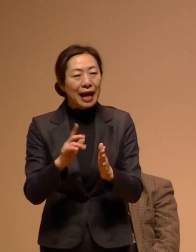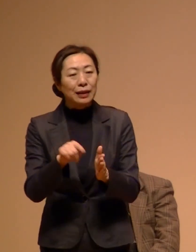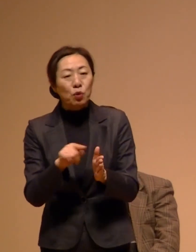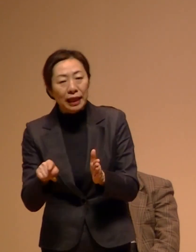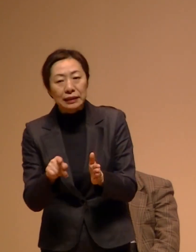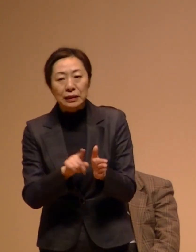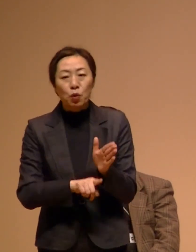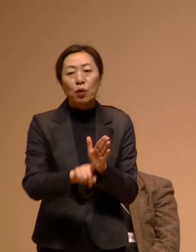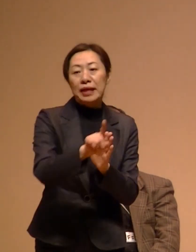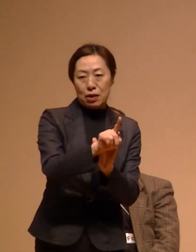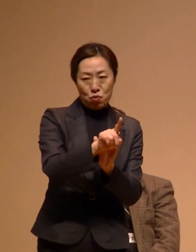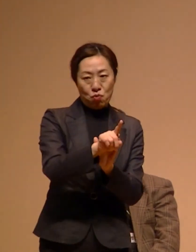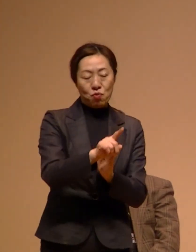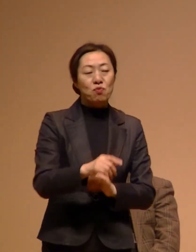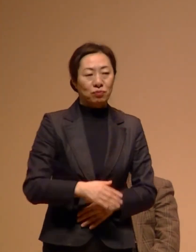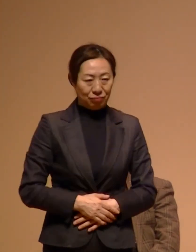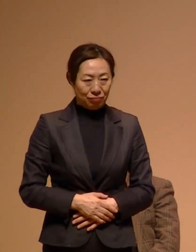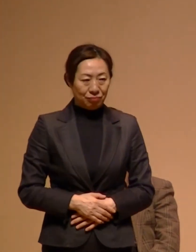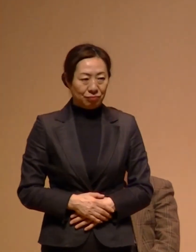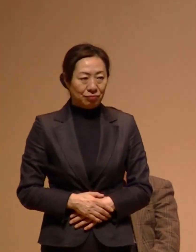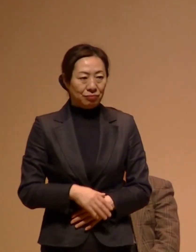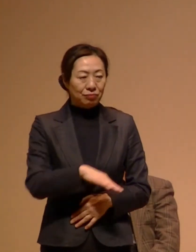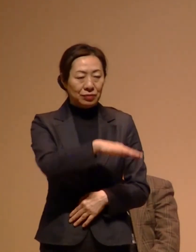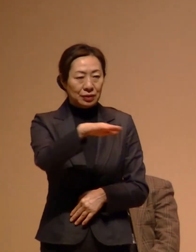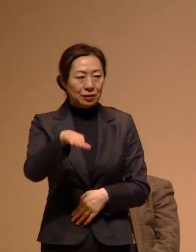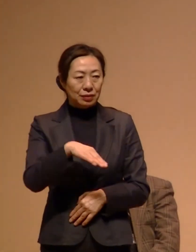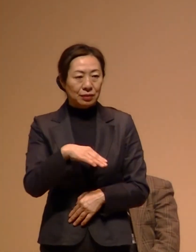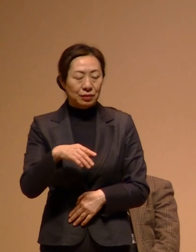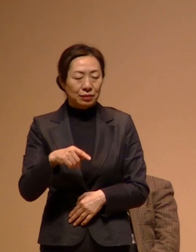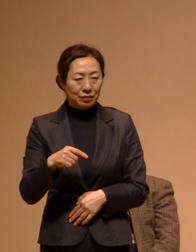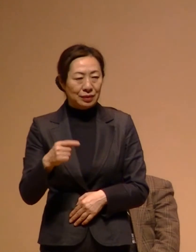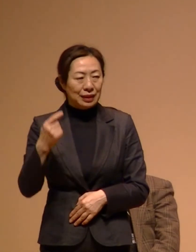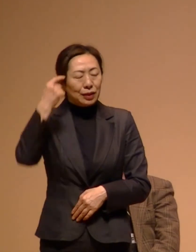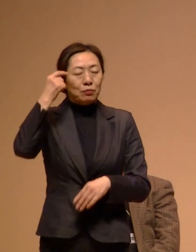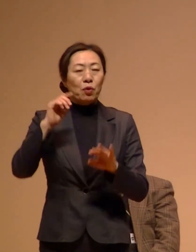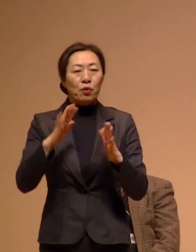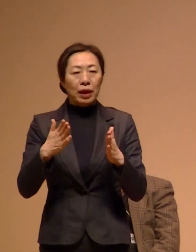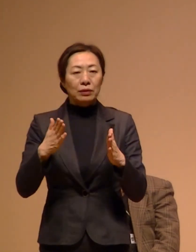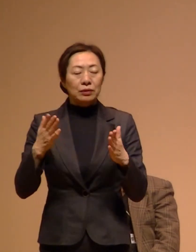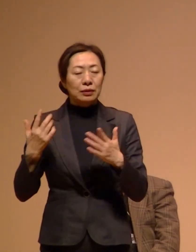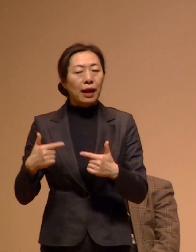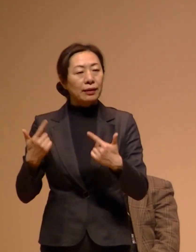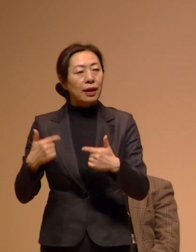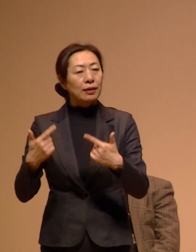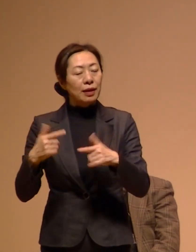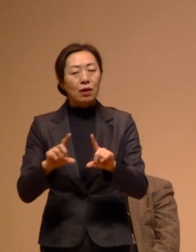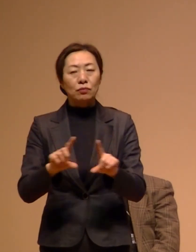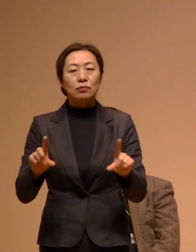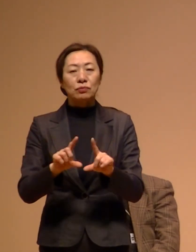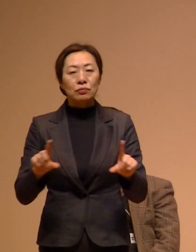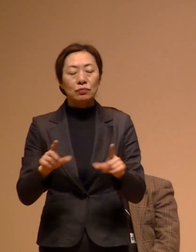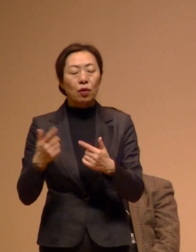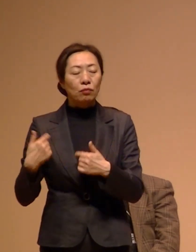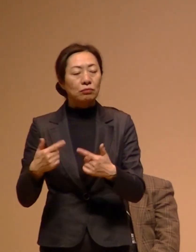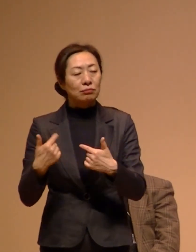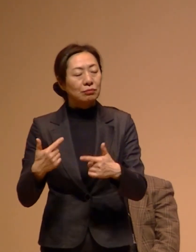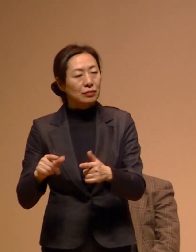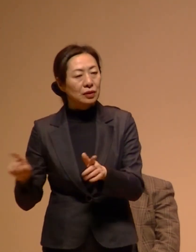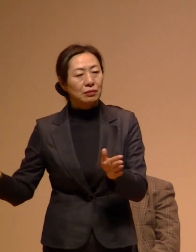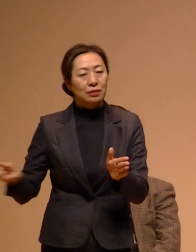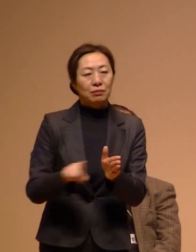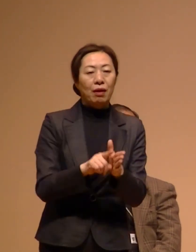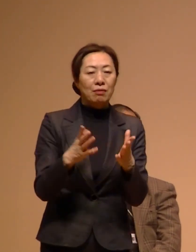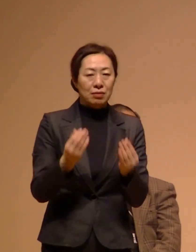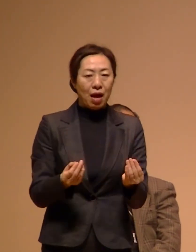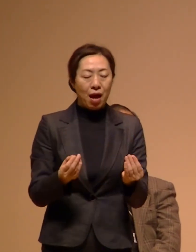。被災した時も淡々とただ聞いて、まあ、怠